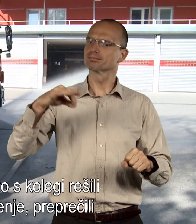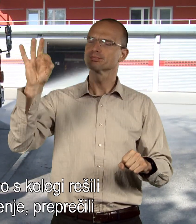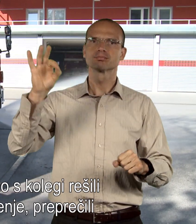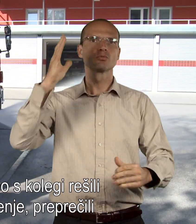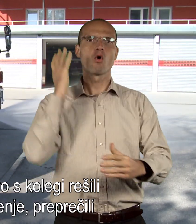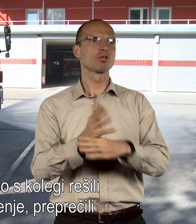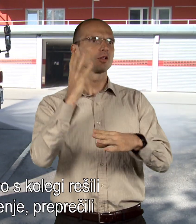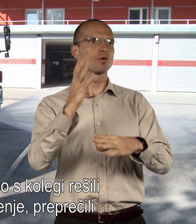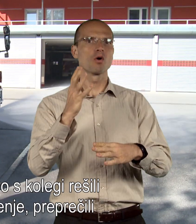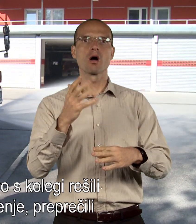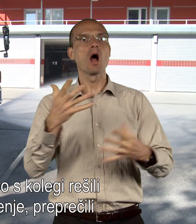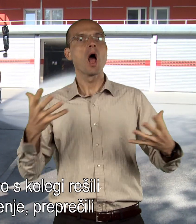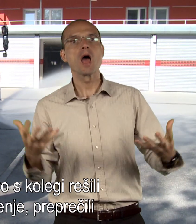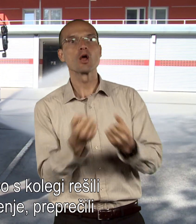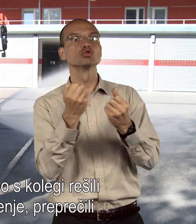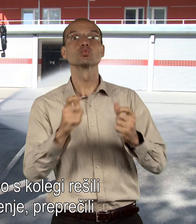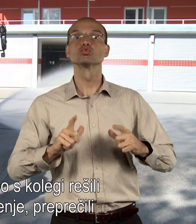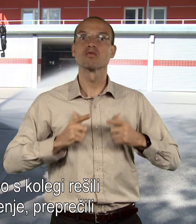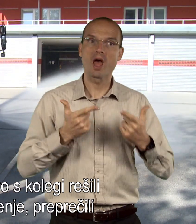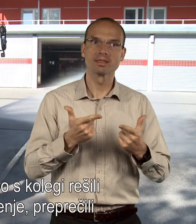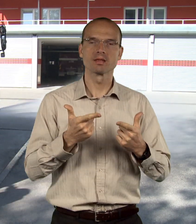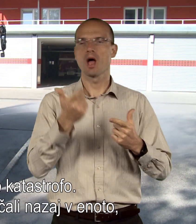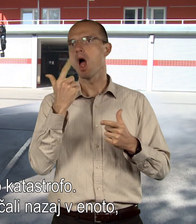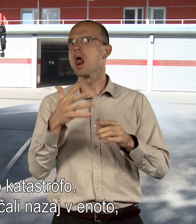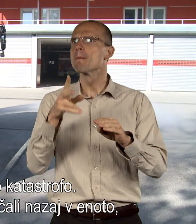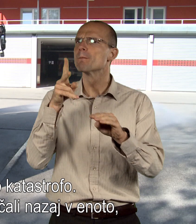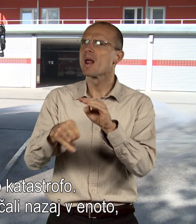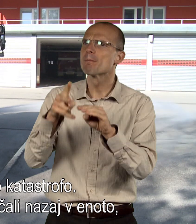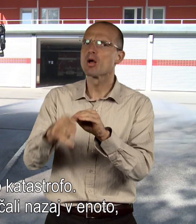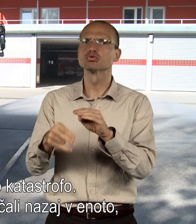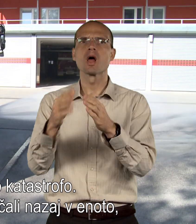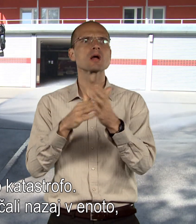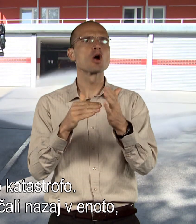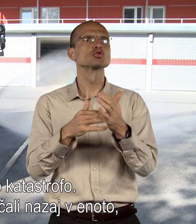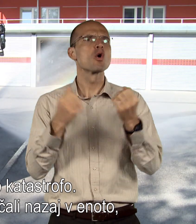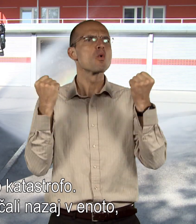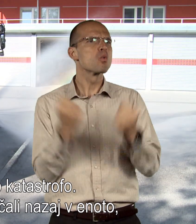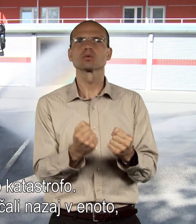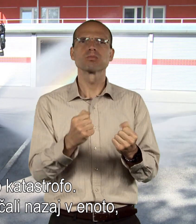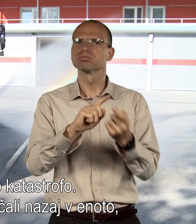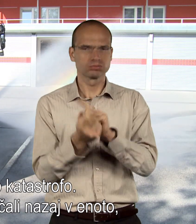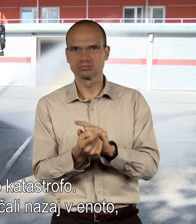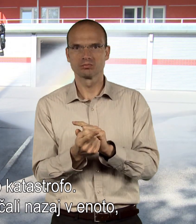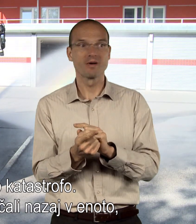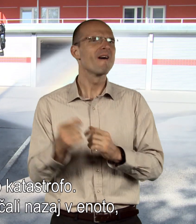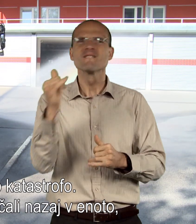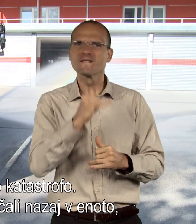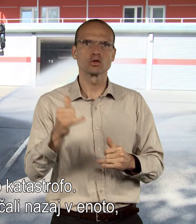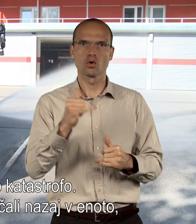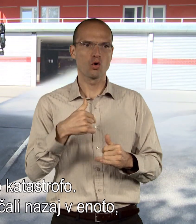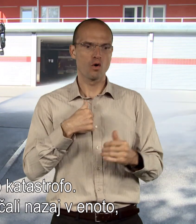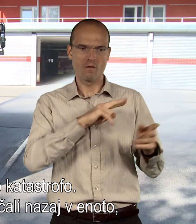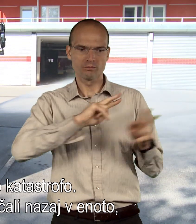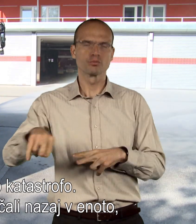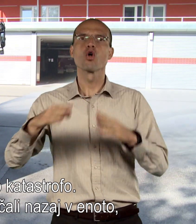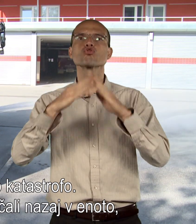z odliko, rešili kako življenje, preprečili kako še večjo katastrofo in vedno, ko smo se